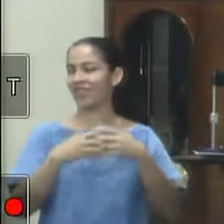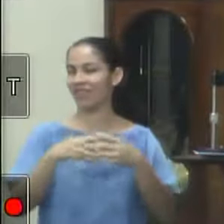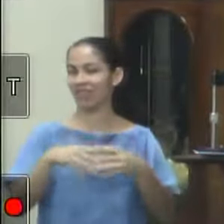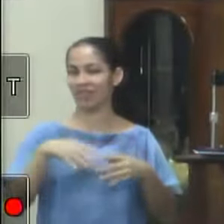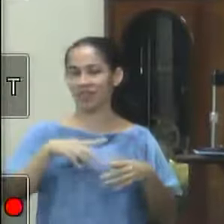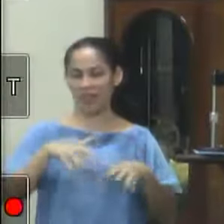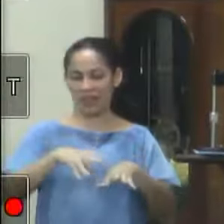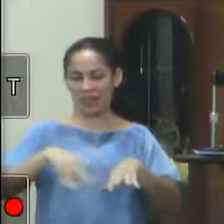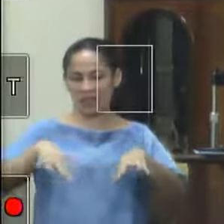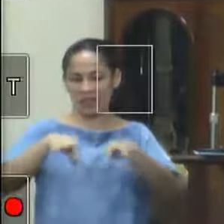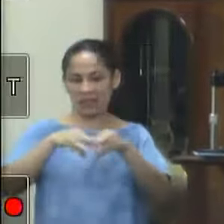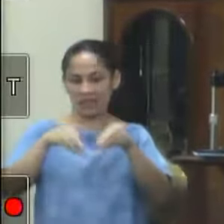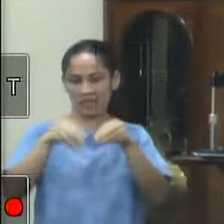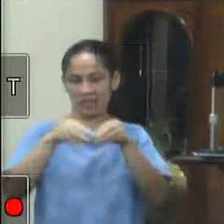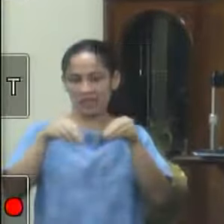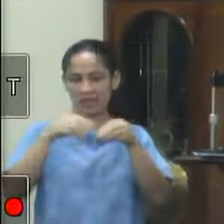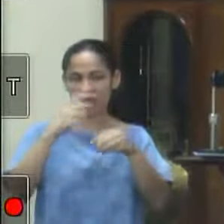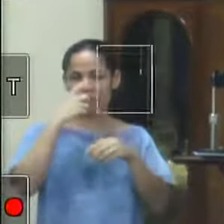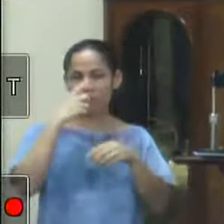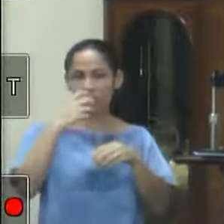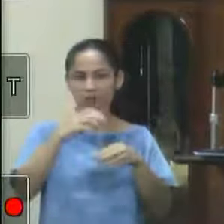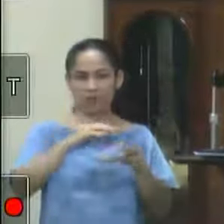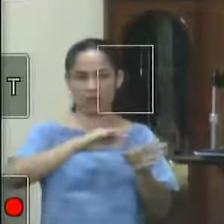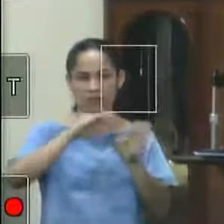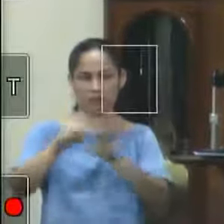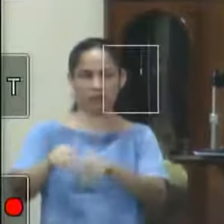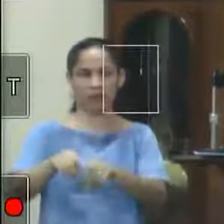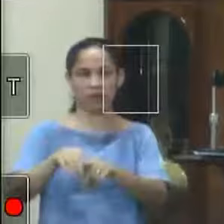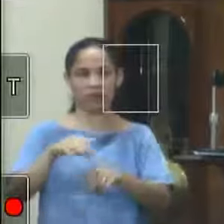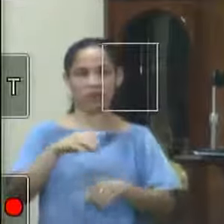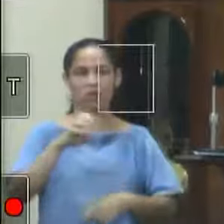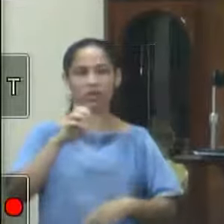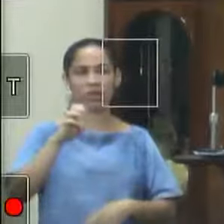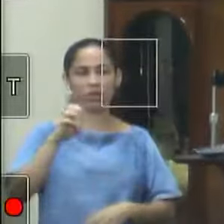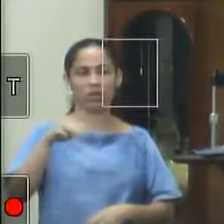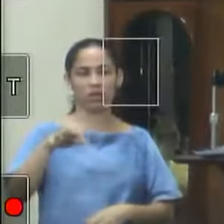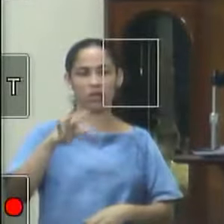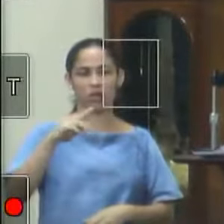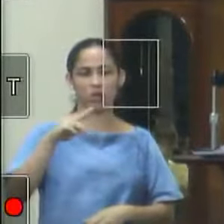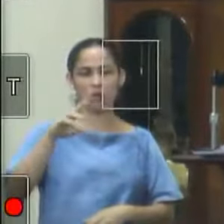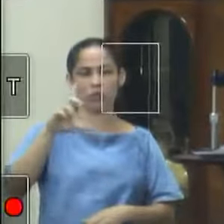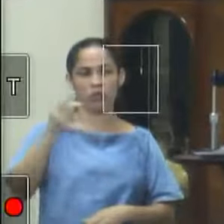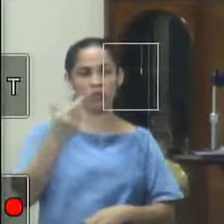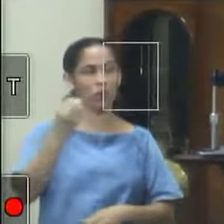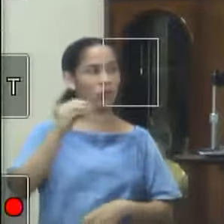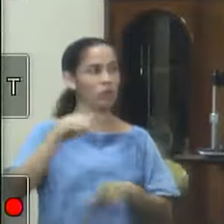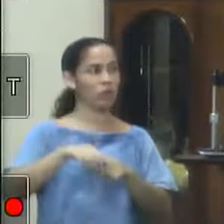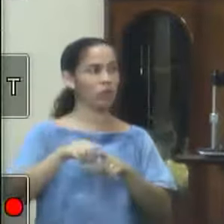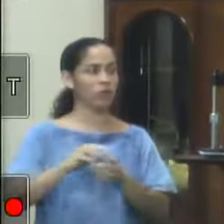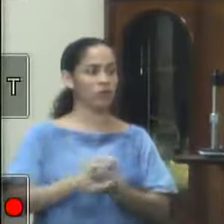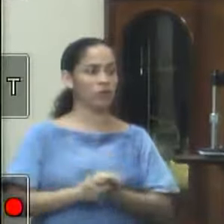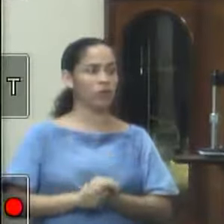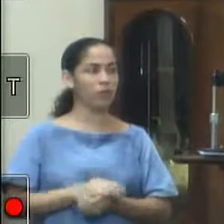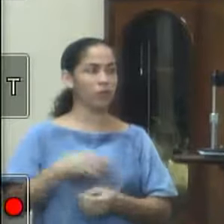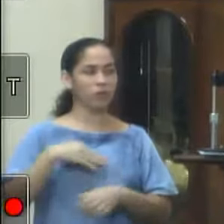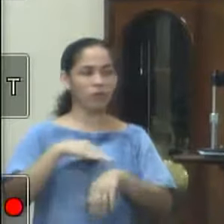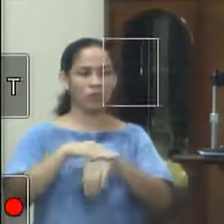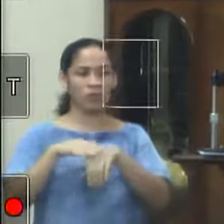terra com uns entulhos bons. Então, eu vou tentar falar com o prefeito, o que ele poderia fazer?